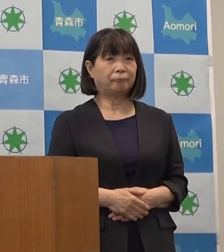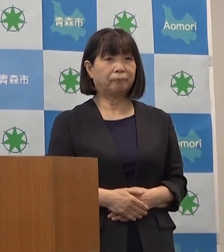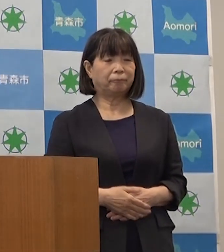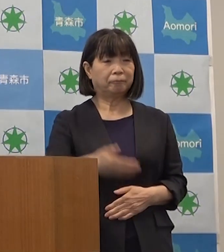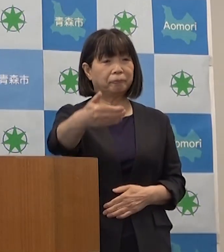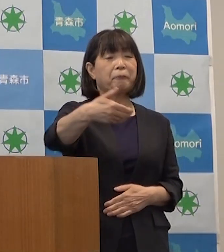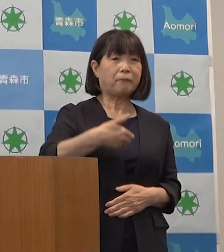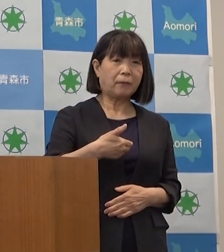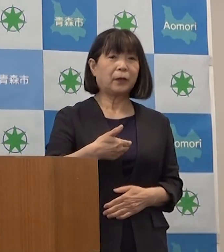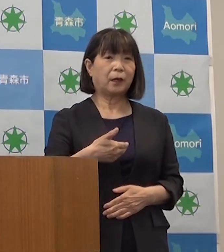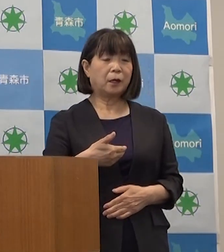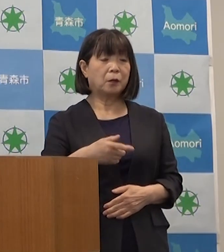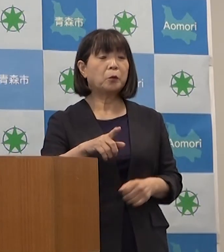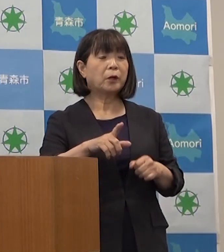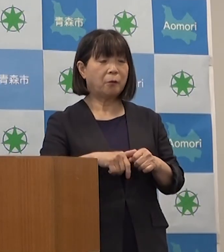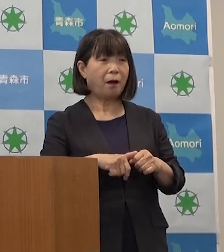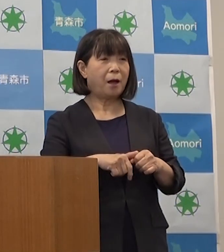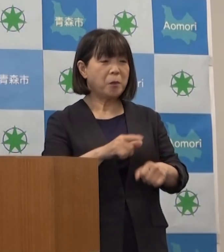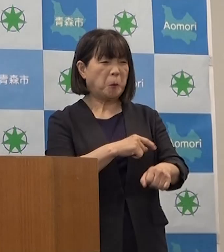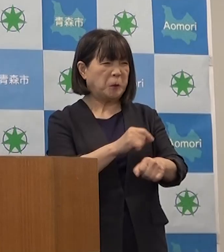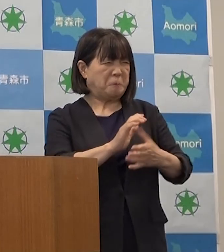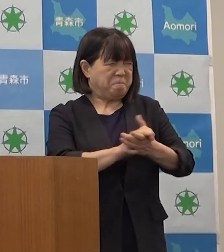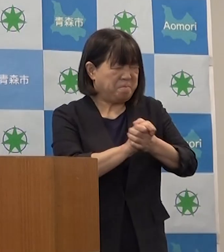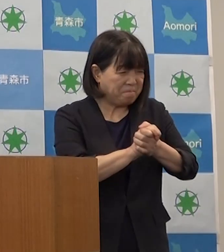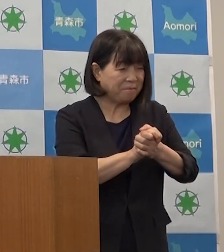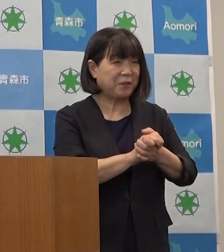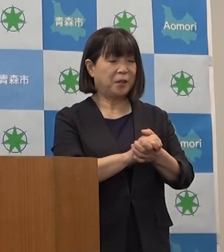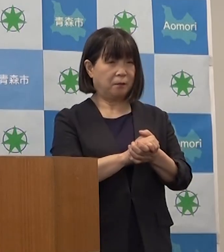で特にすごいその時友人というかほどでも、